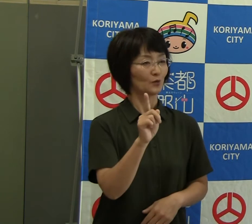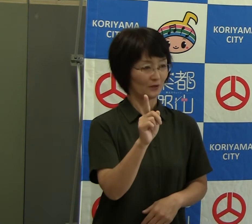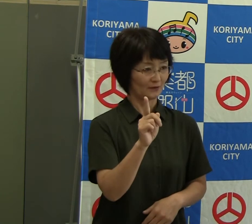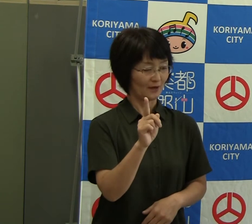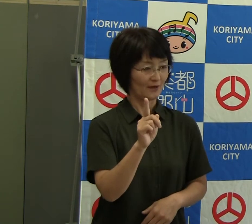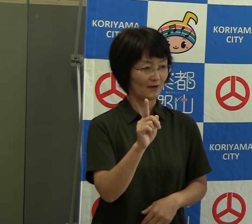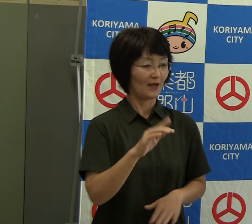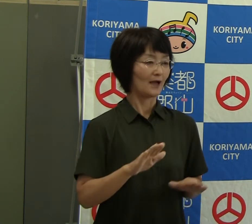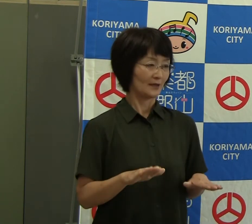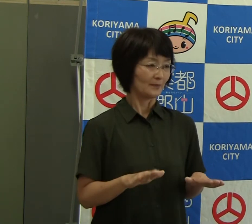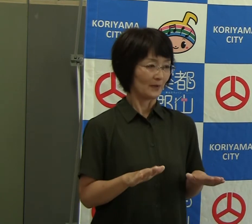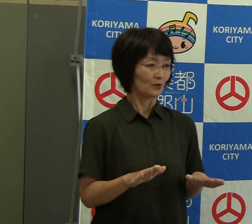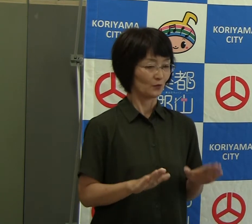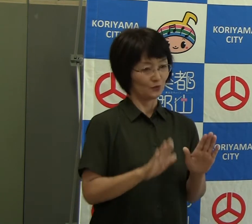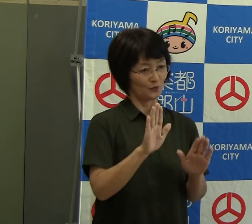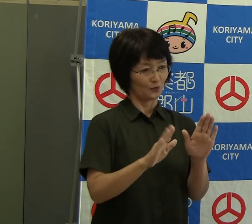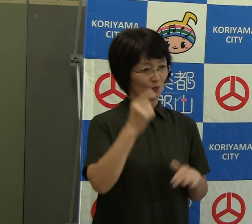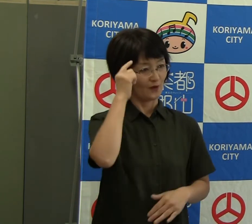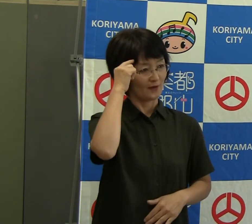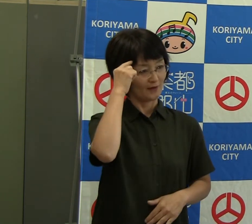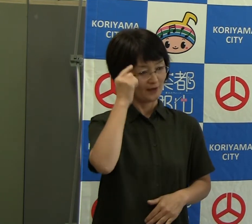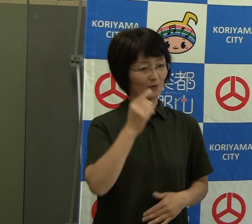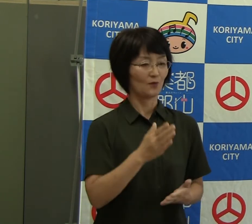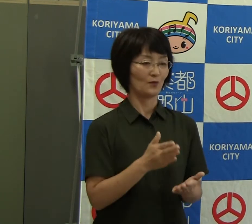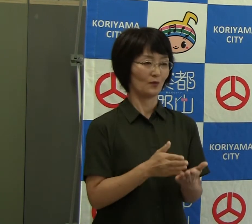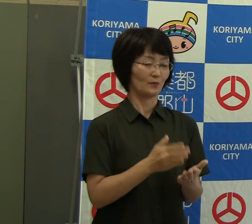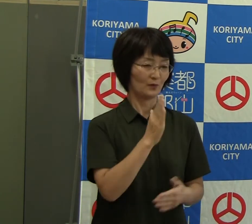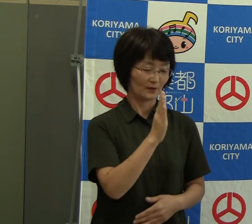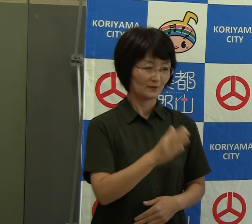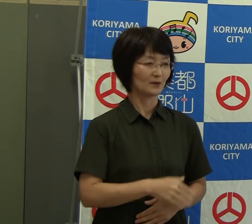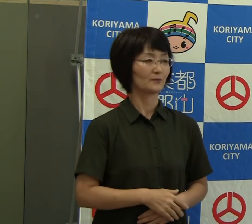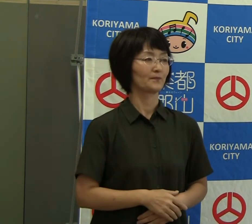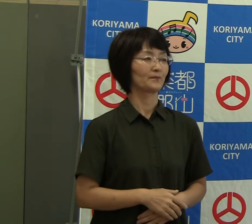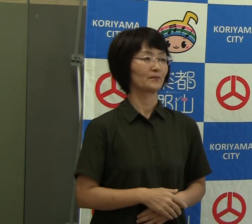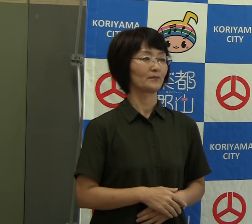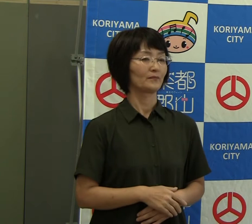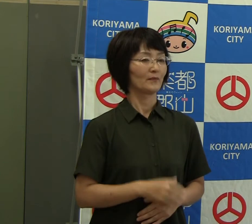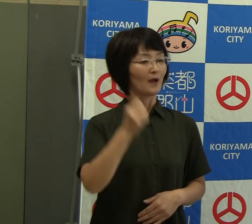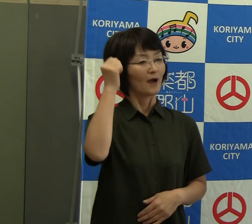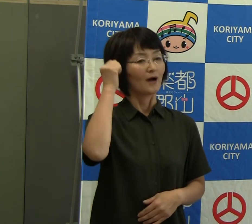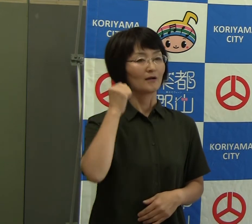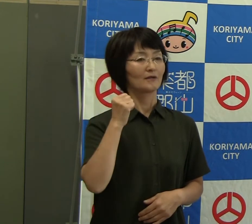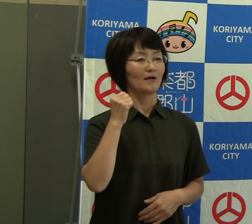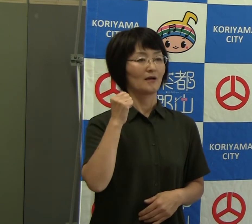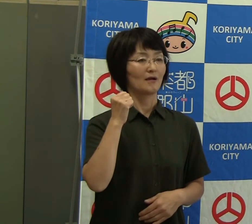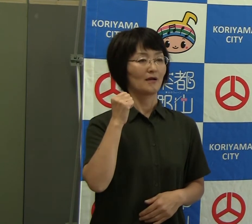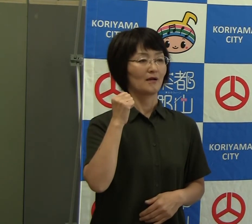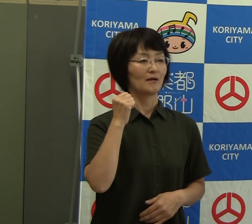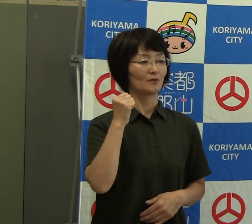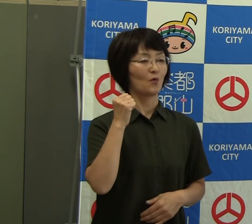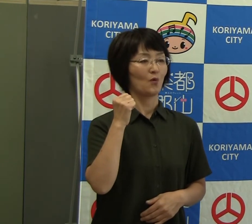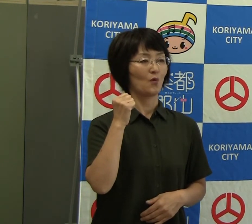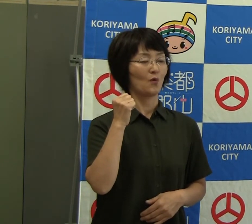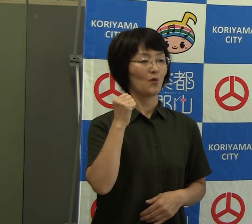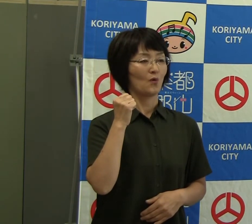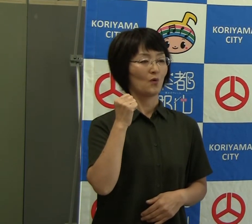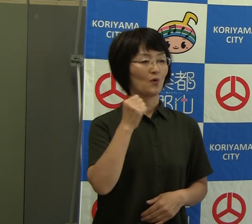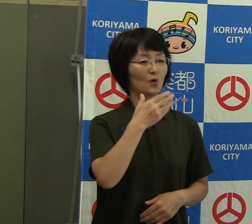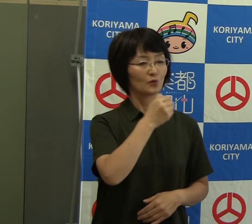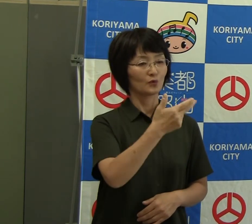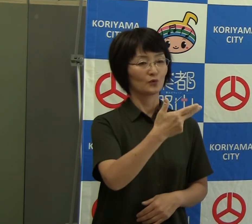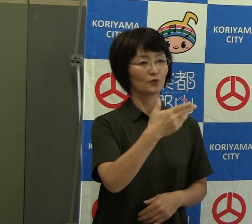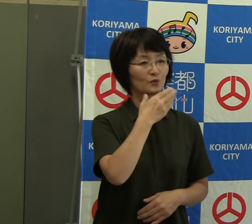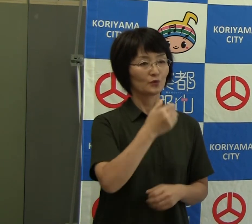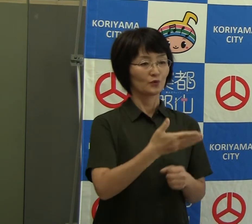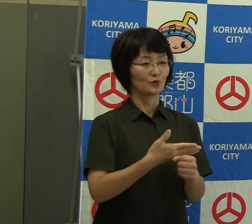考えを聞かせていただければと思います。 今朝の各市に福島、